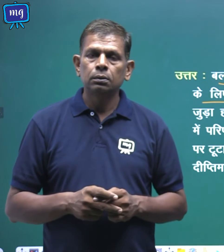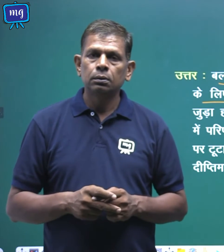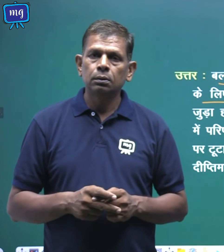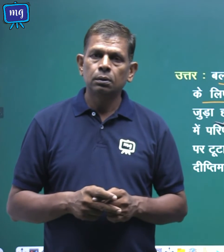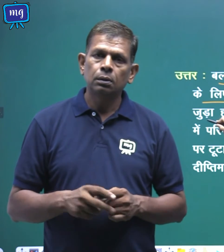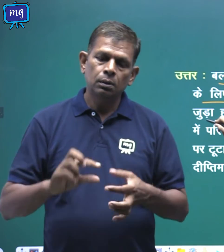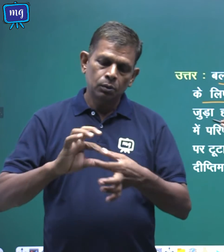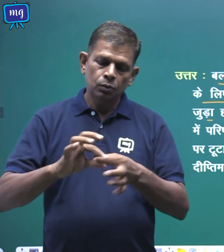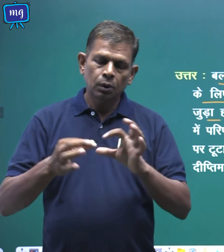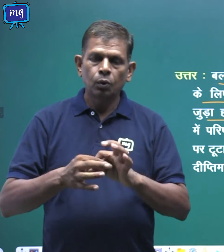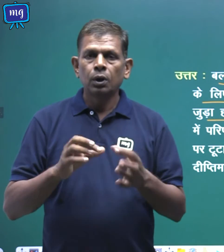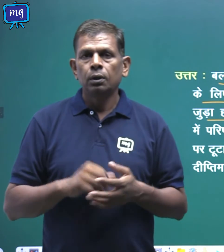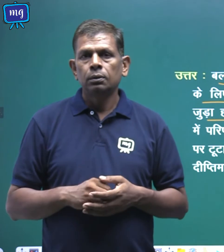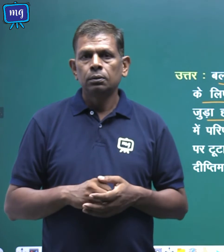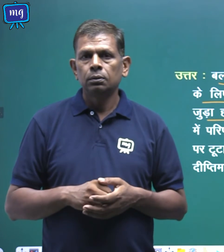जुड़ा होना